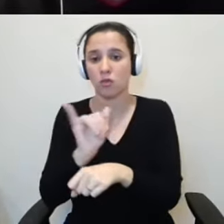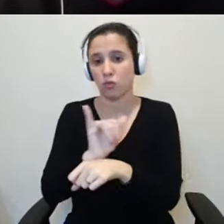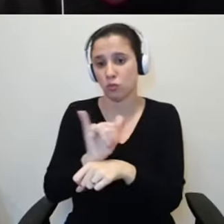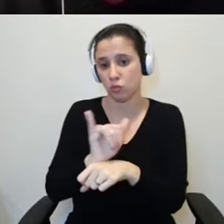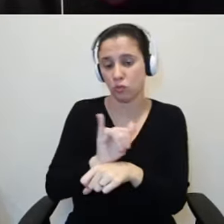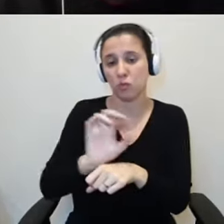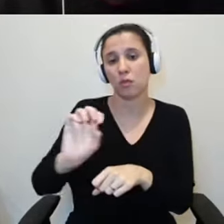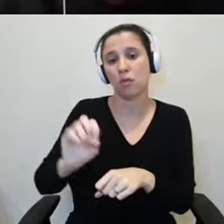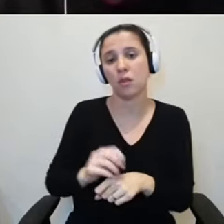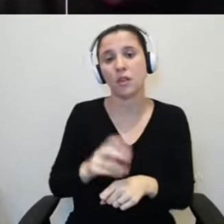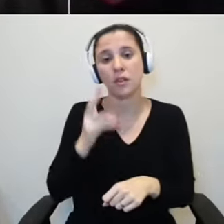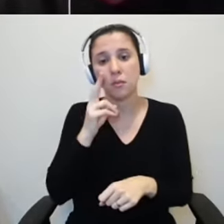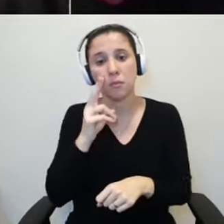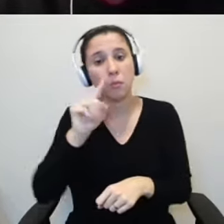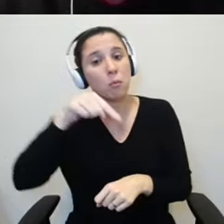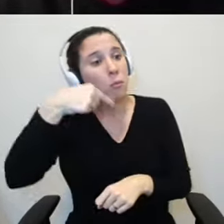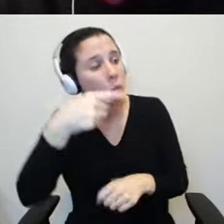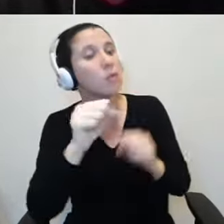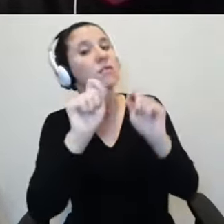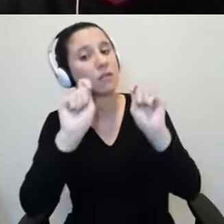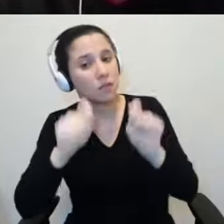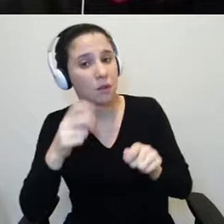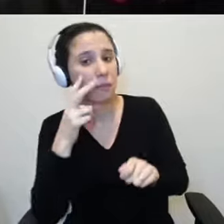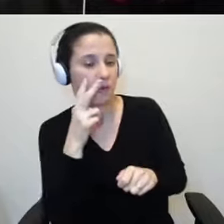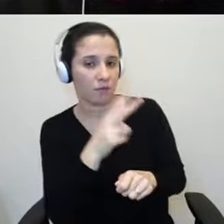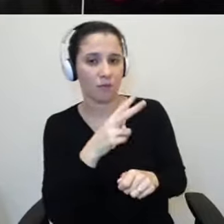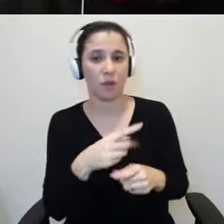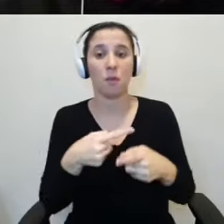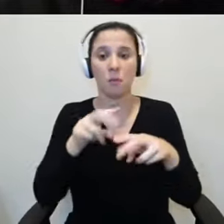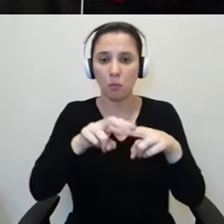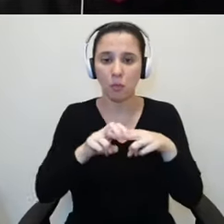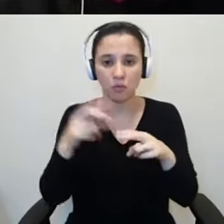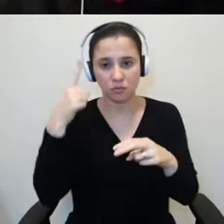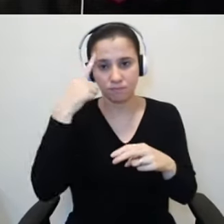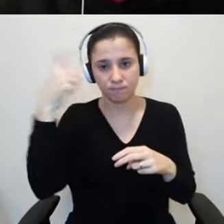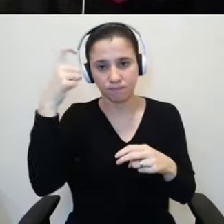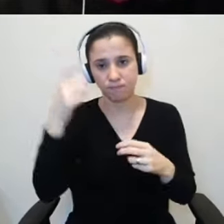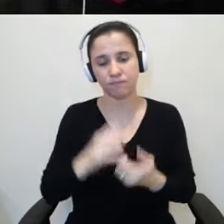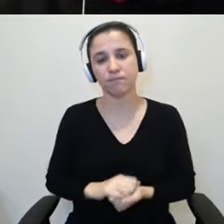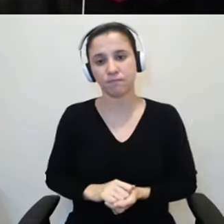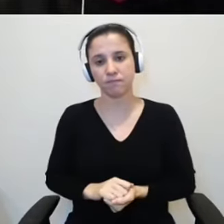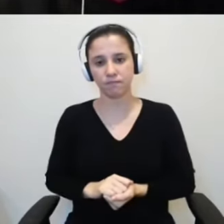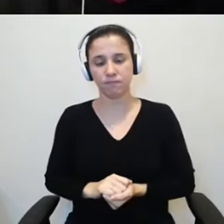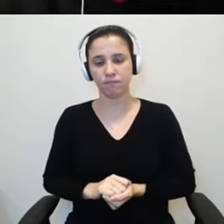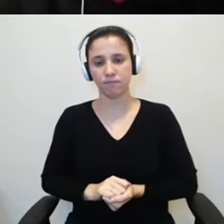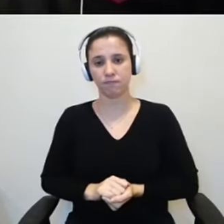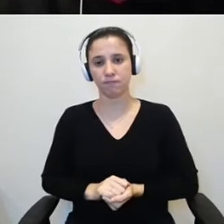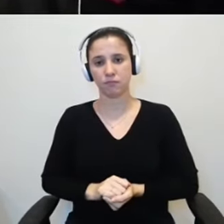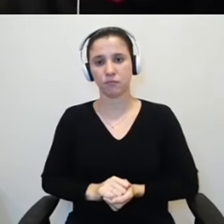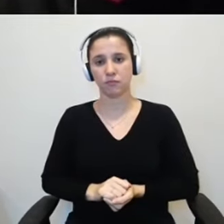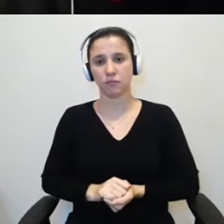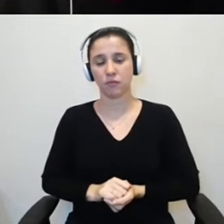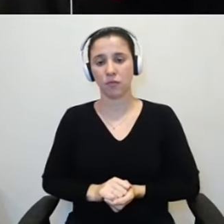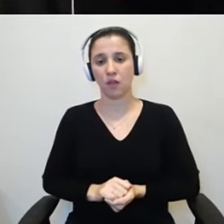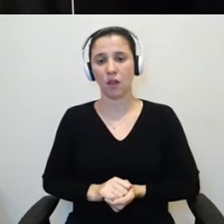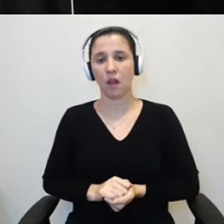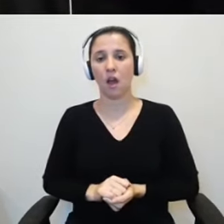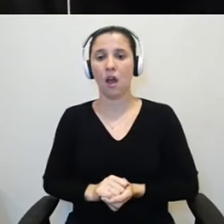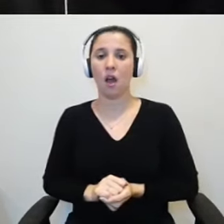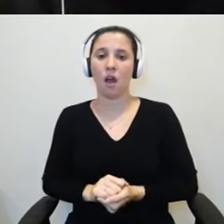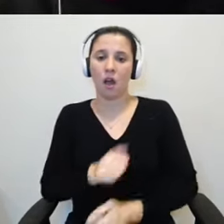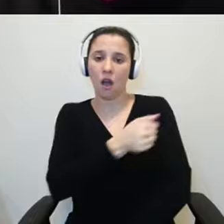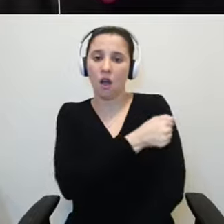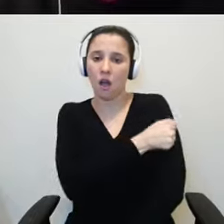também. Então, a ideia é justamente para isso. E os alunos do do terceiro ano do ensino médio, como vai